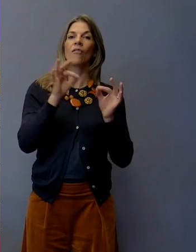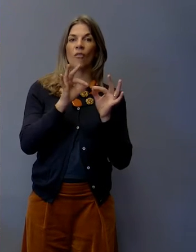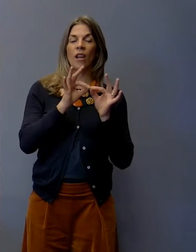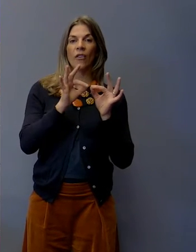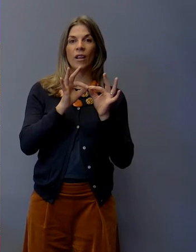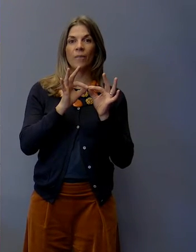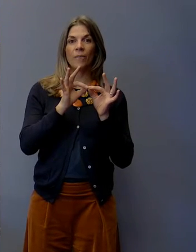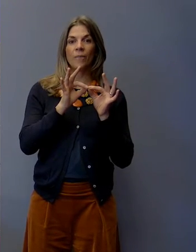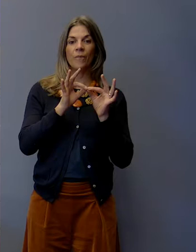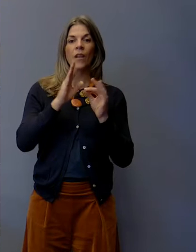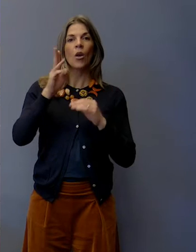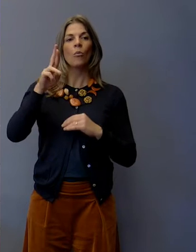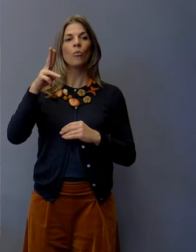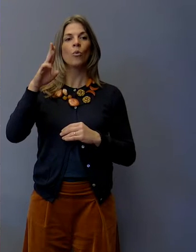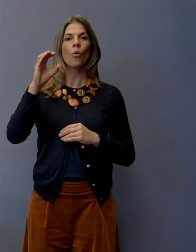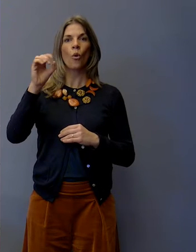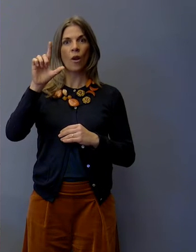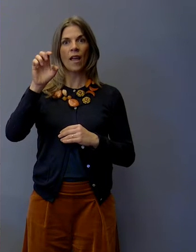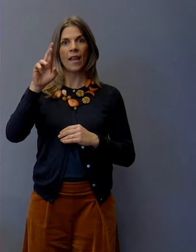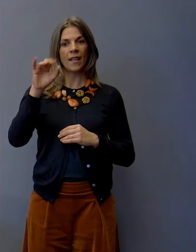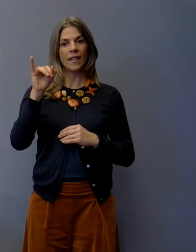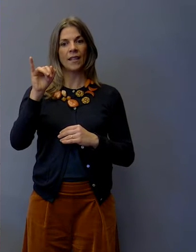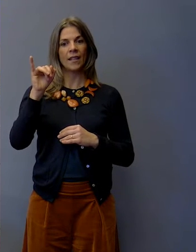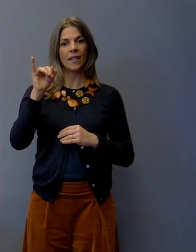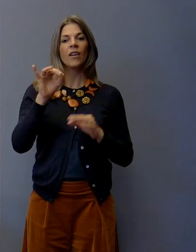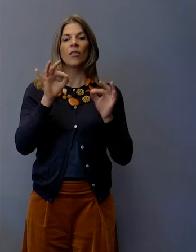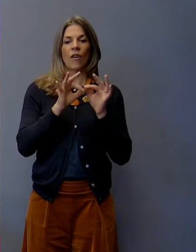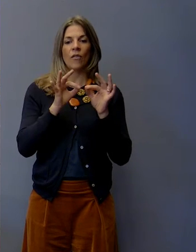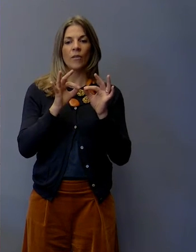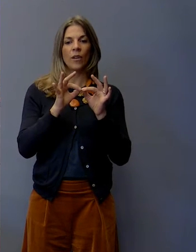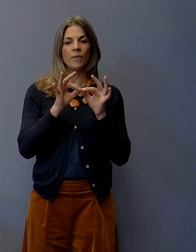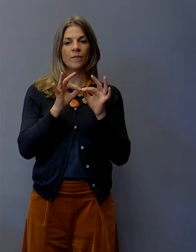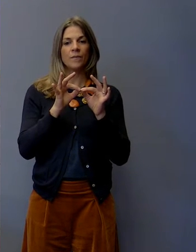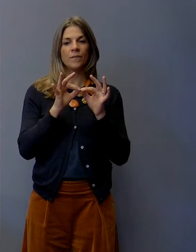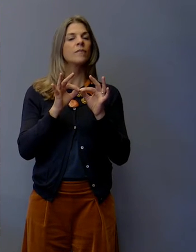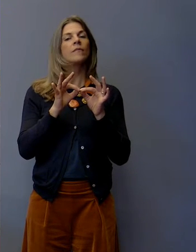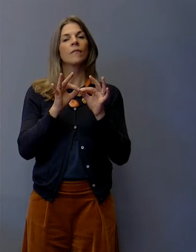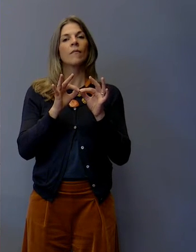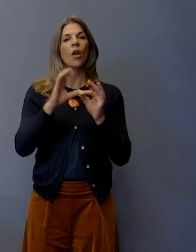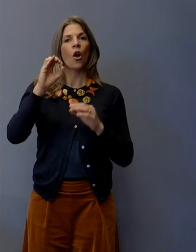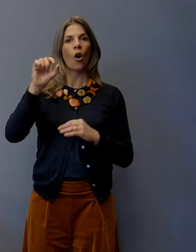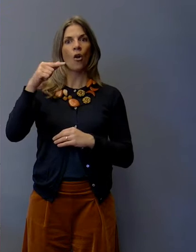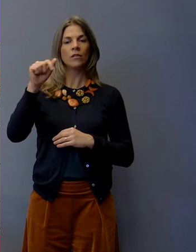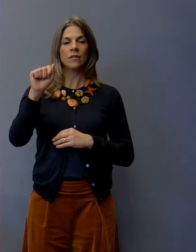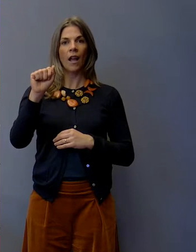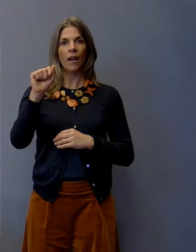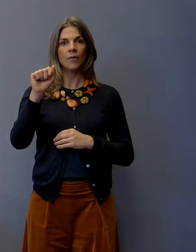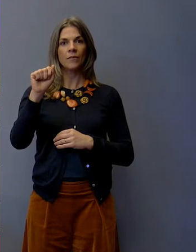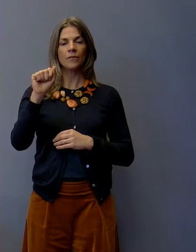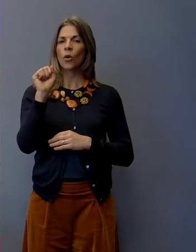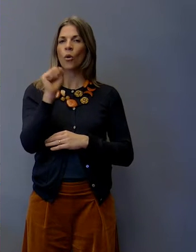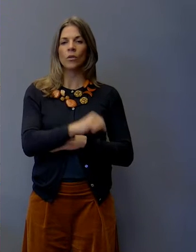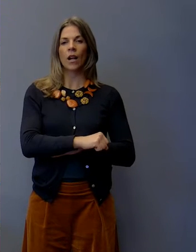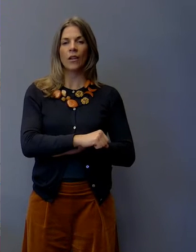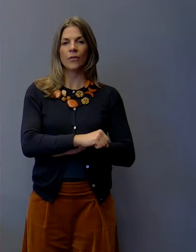consigliera bruccoleri ha regole consigliere costa contrario